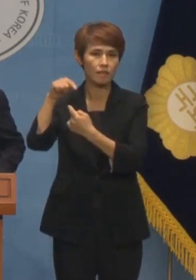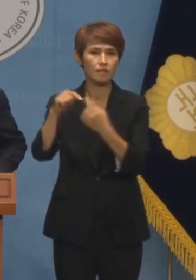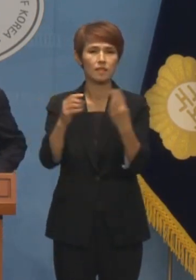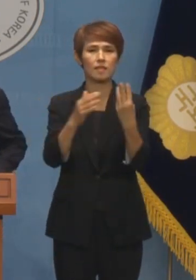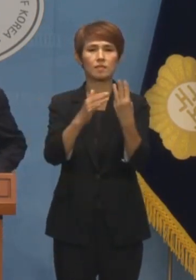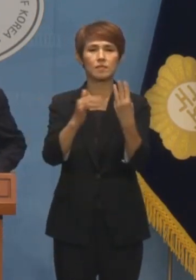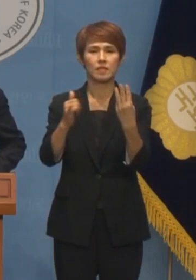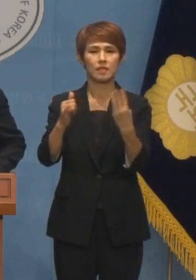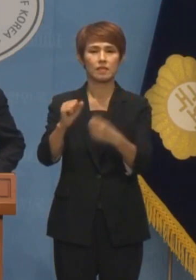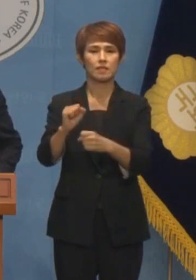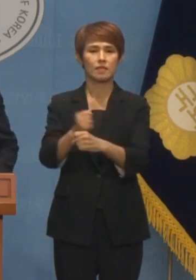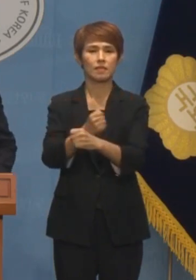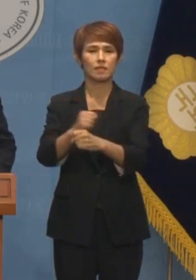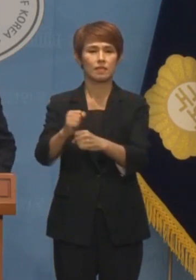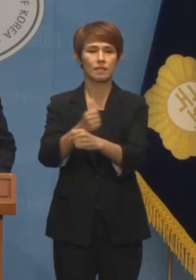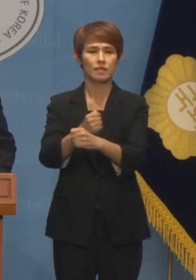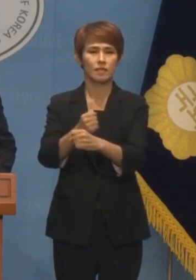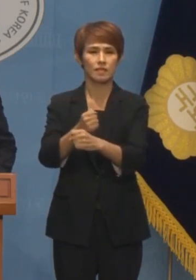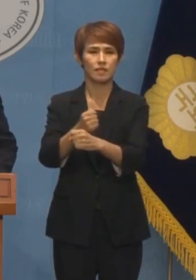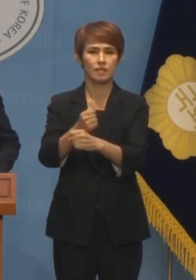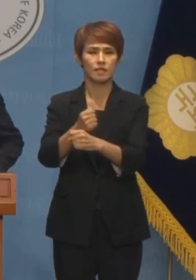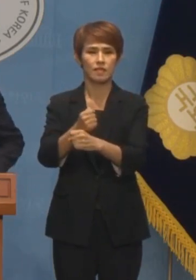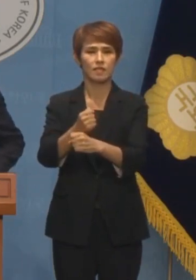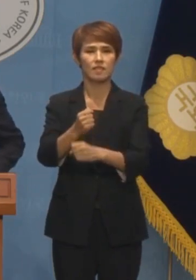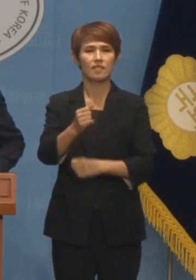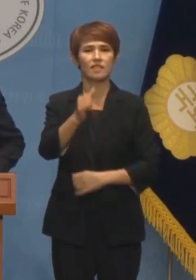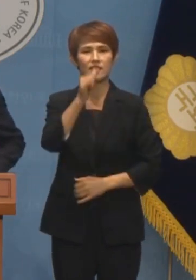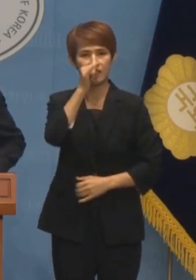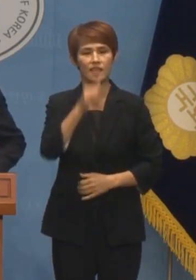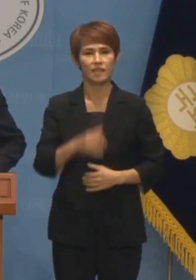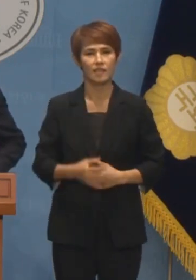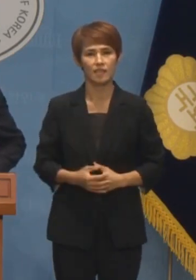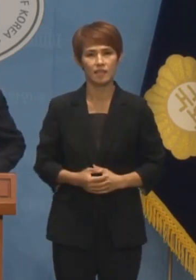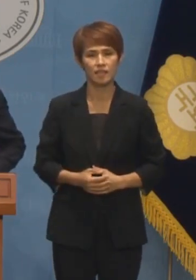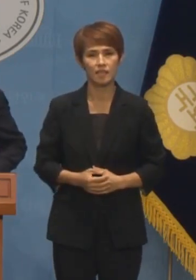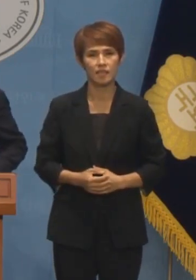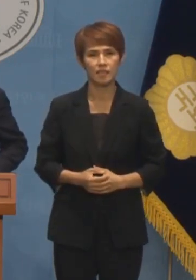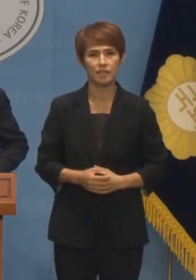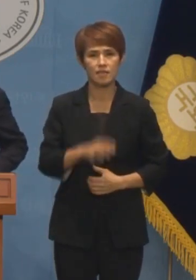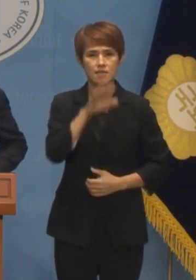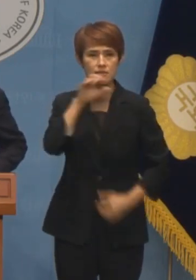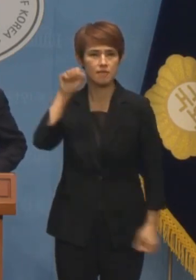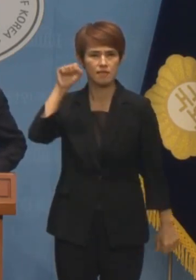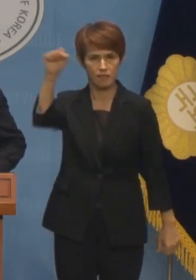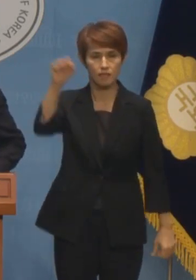탄핵의 구판으로 악용되고 있다는 점을 제가 규탄하고,